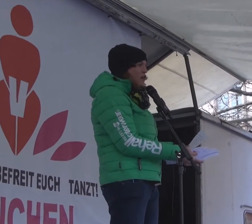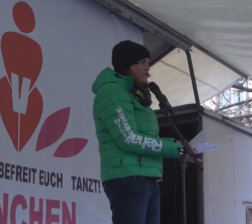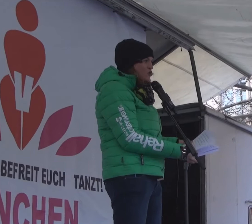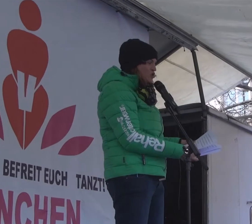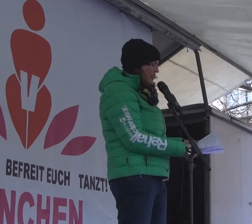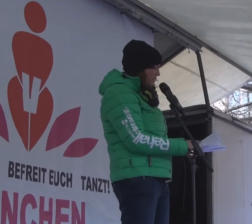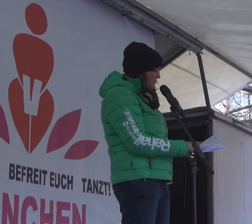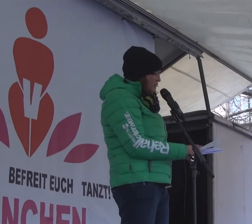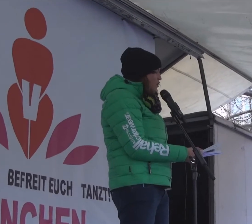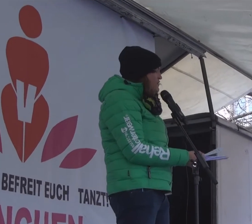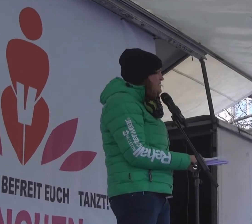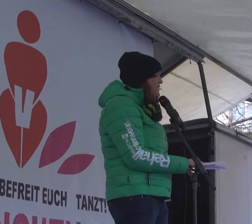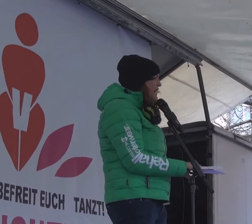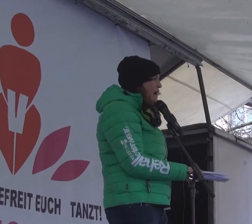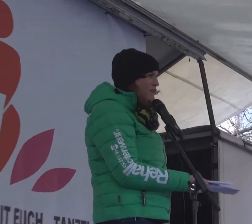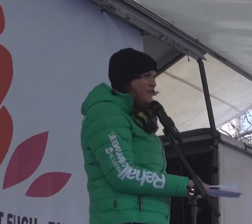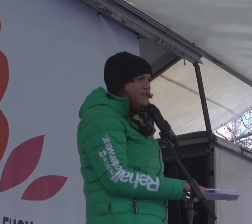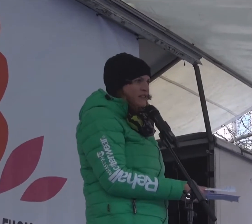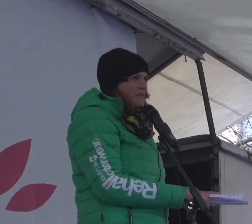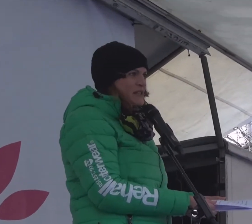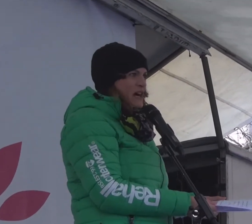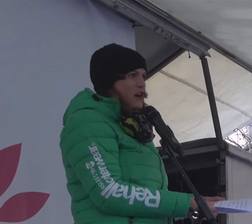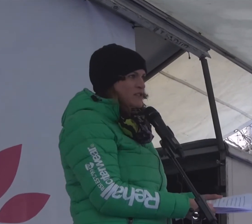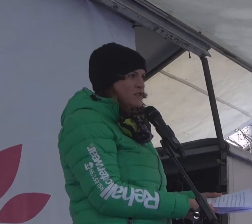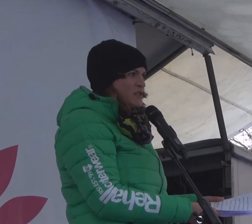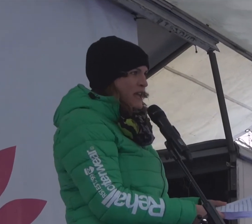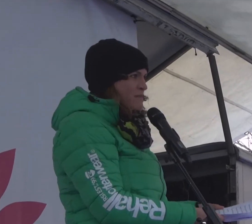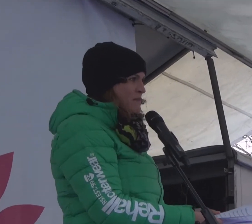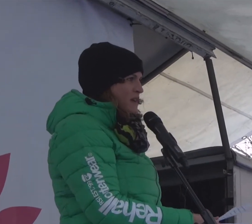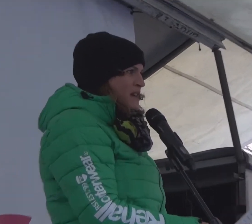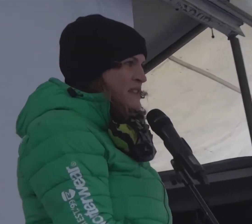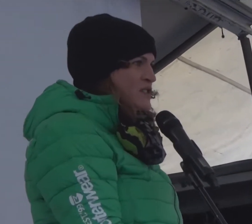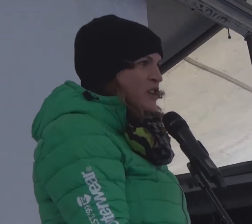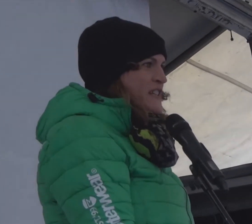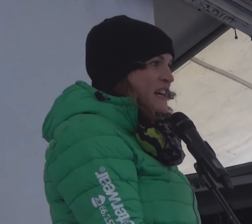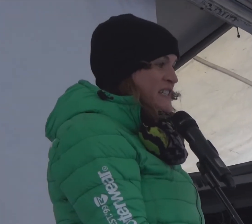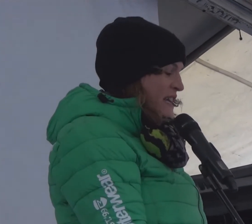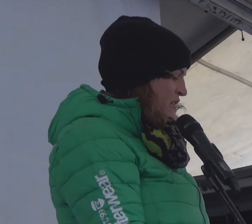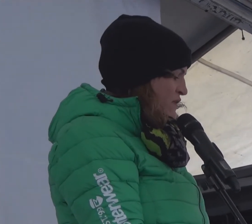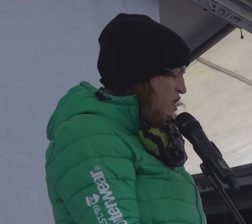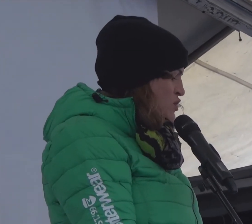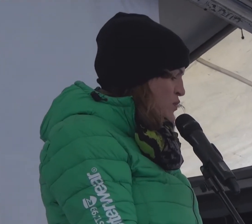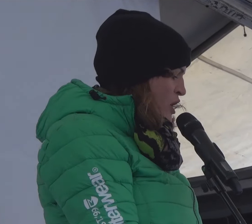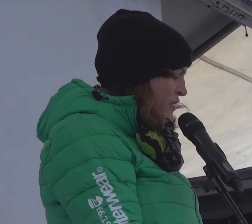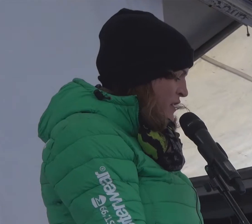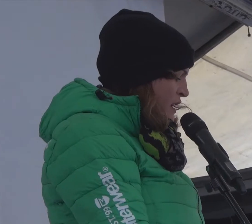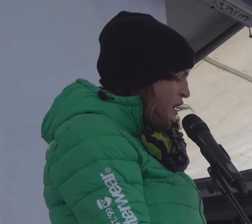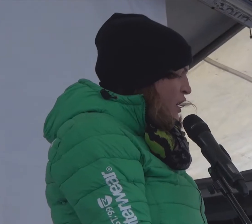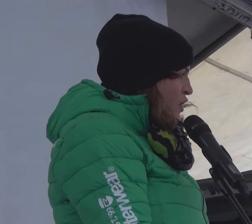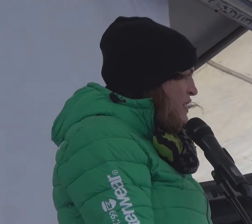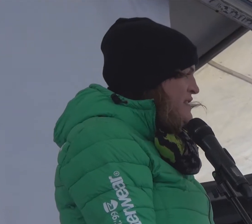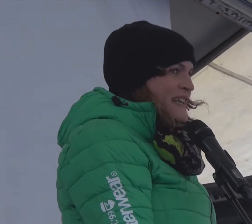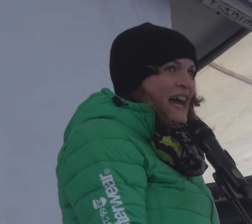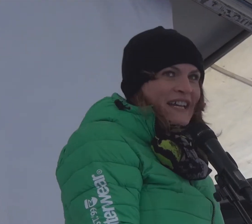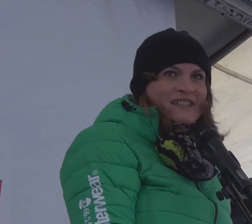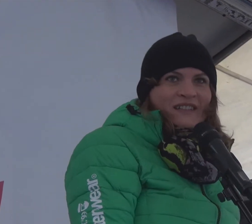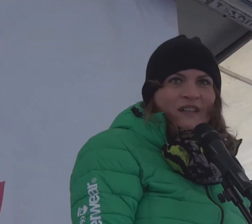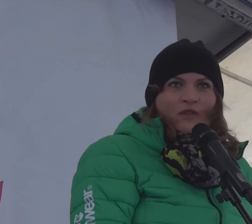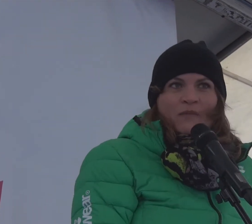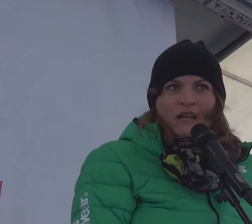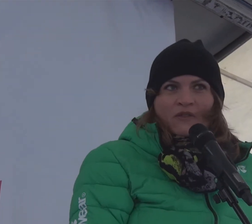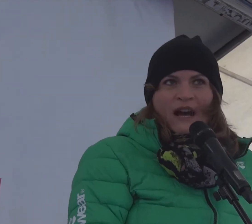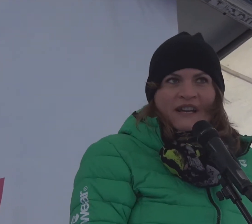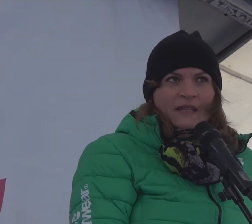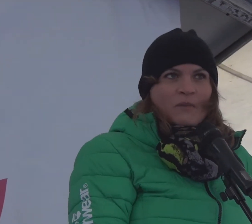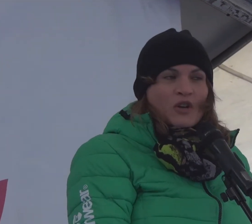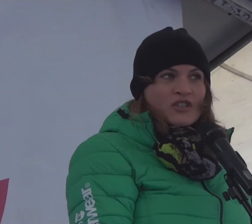lautstark aufzustehen und diese Kraft damit nach Hause zu nehmen, diese Solidarität, die wir hier spüren. Und es zeigt,